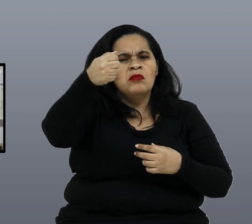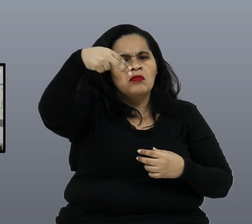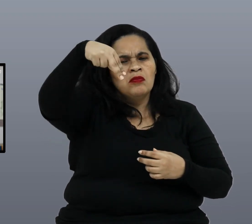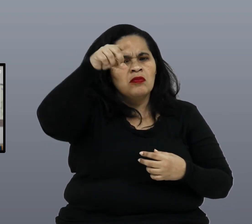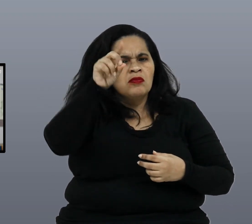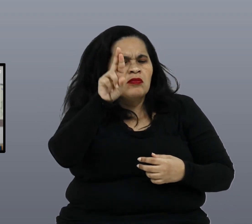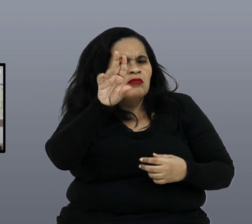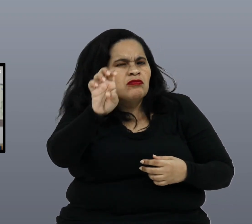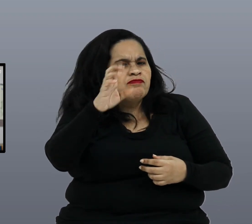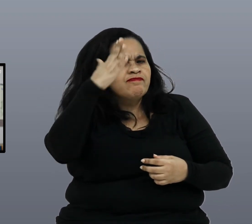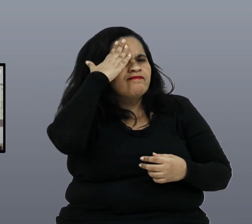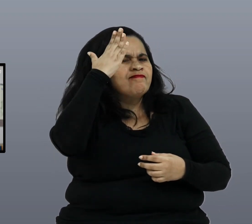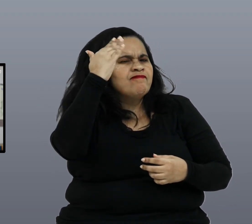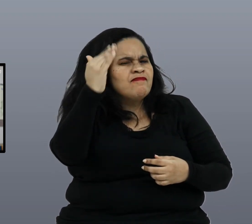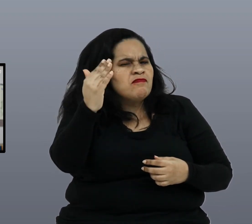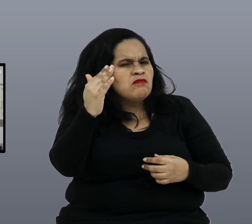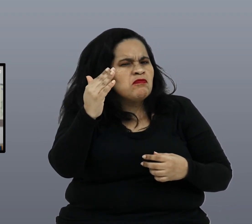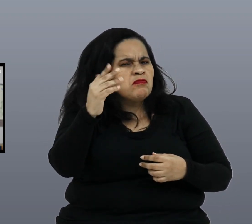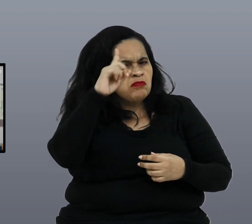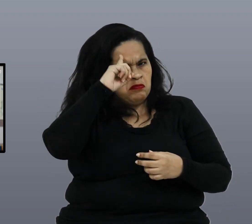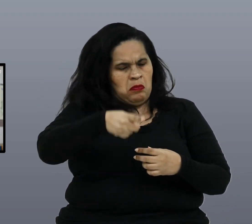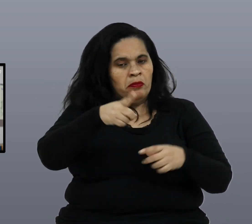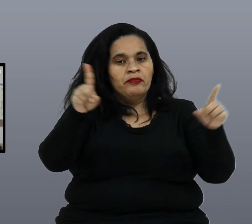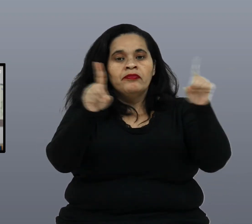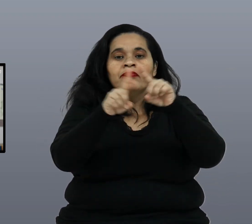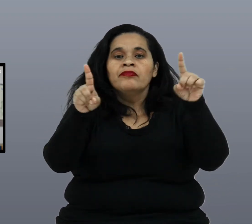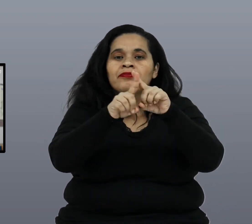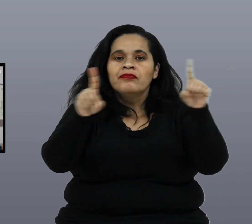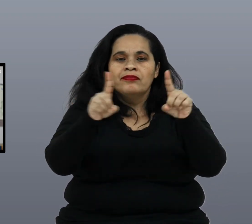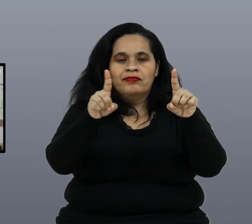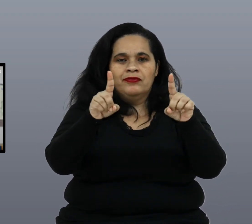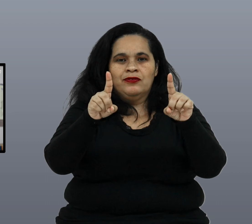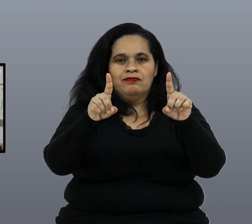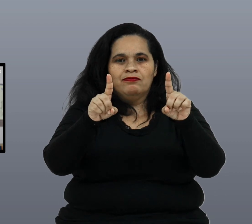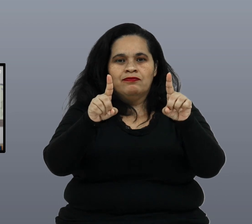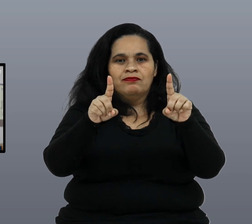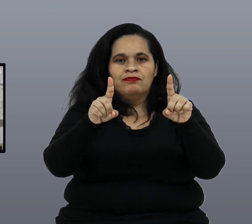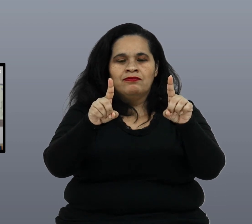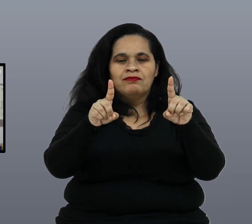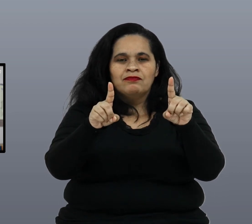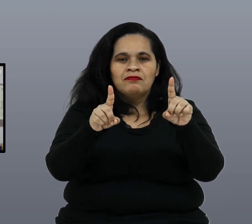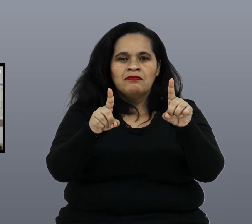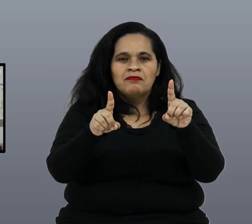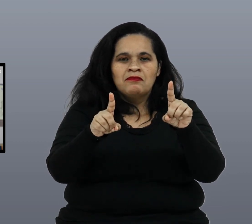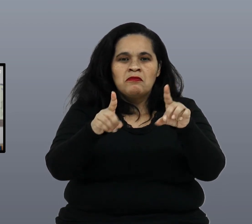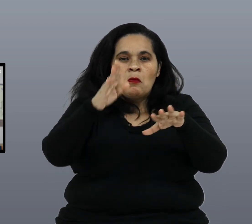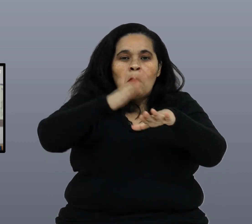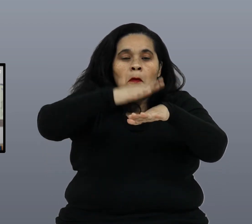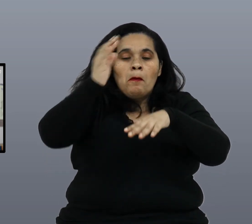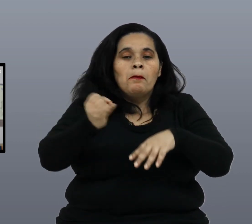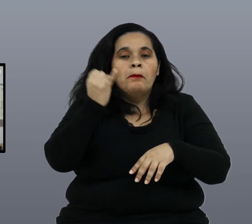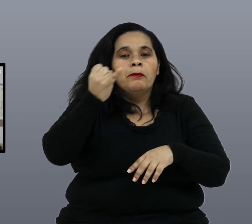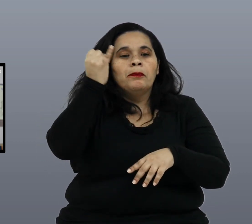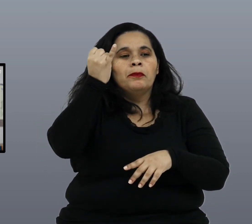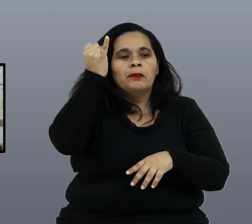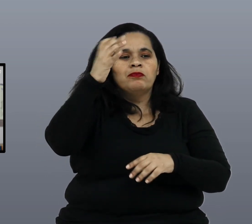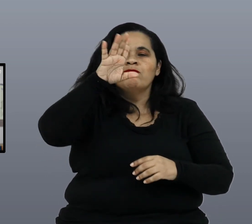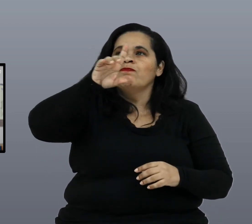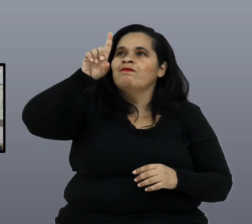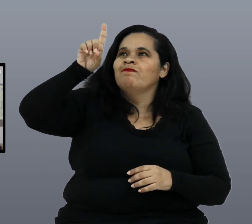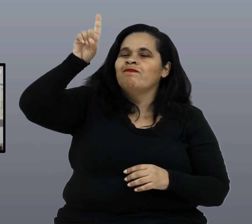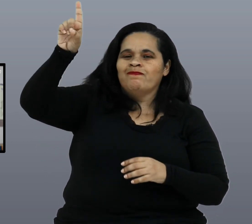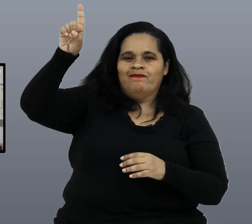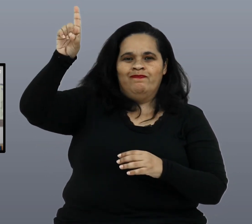história. Quem é o Senhor da história é o Deus da Bíblia. E aqui claramente mostra